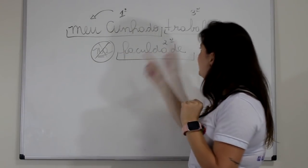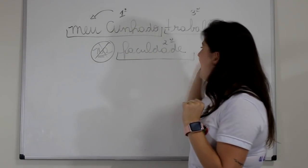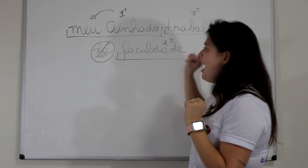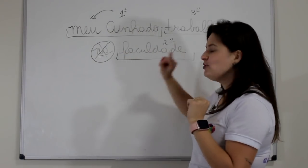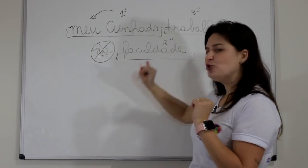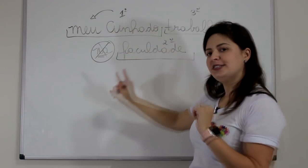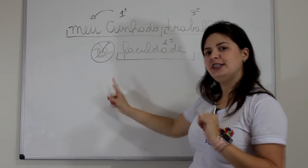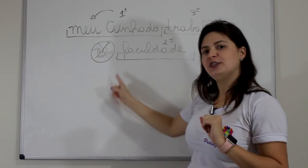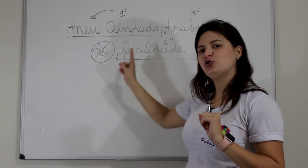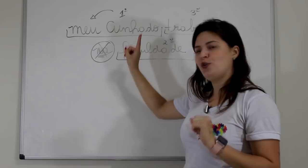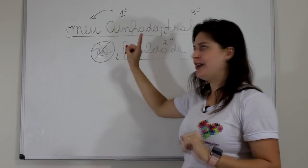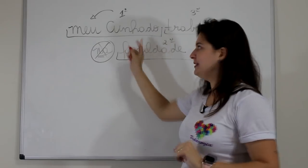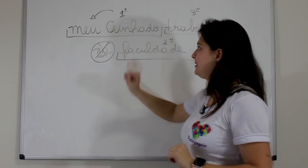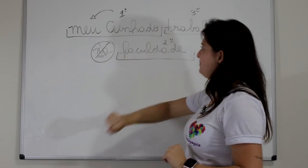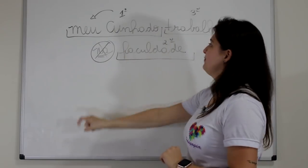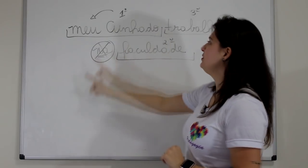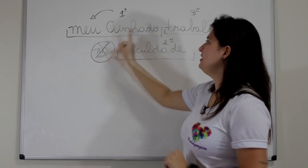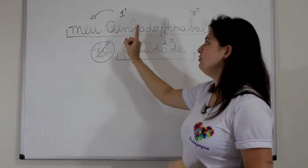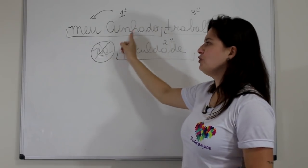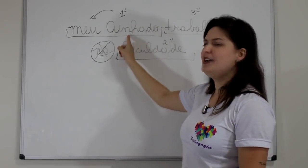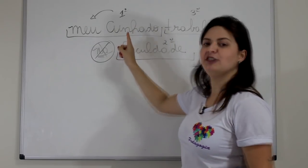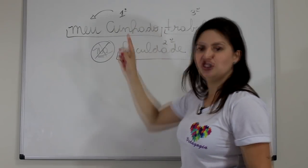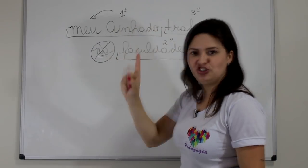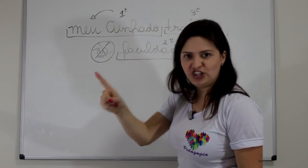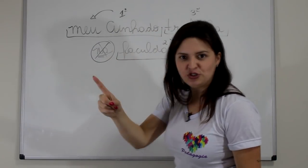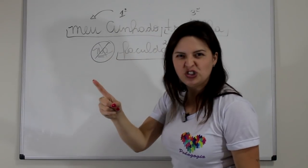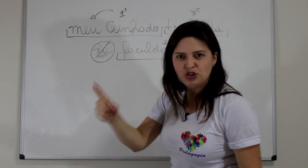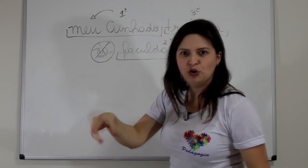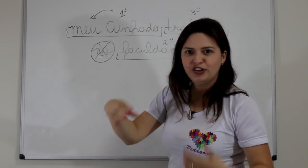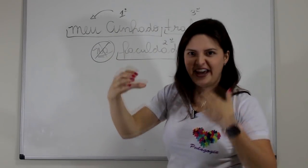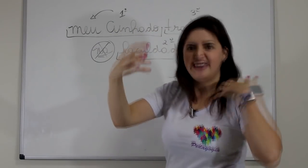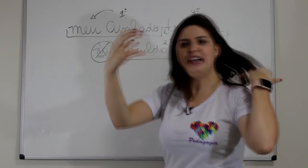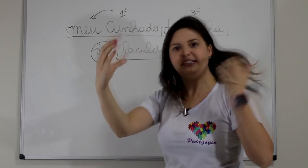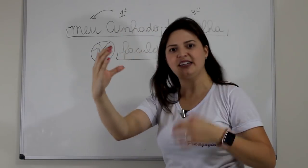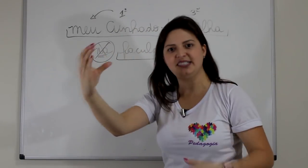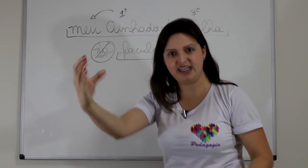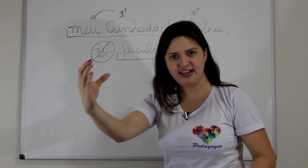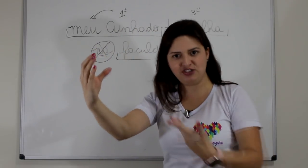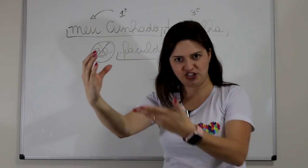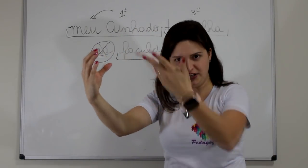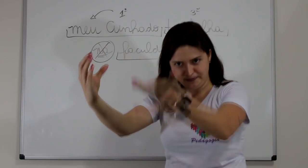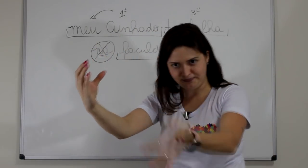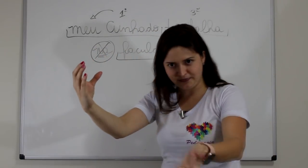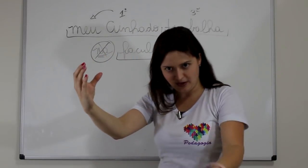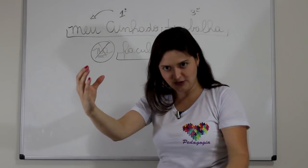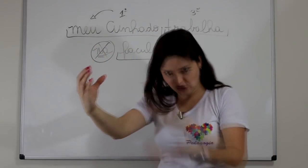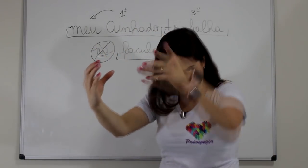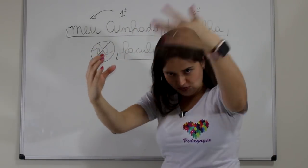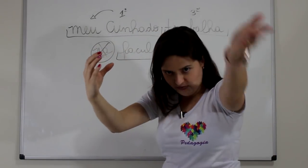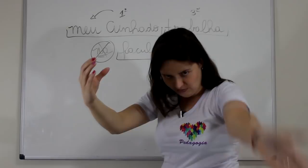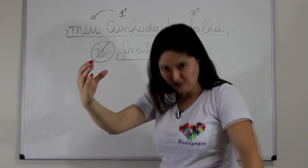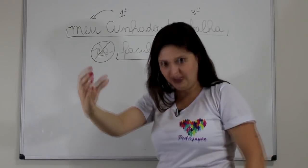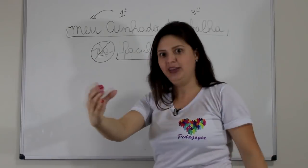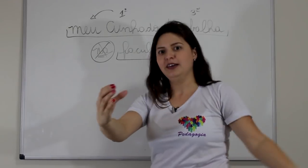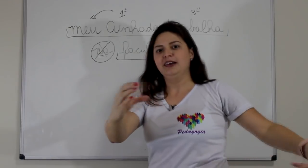aqui associações. O sinal de cunhado a gente já associou, né, que é a letra C de, né,